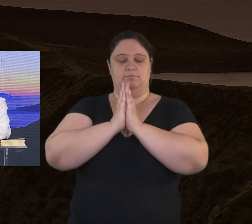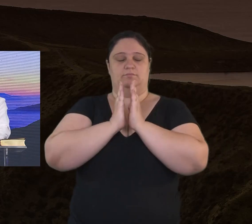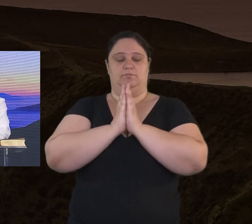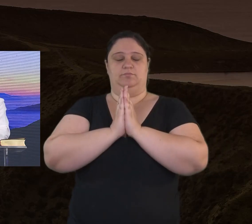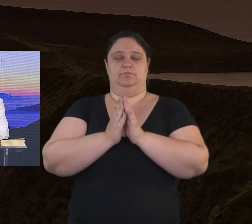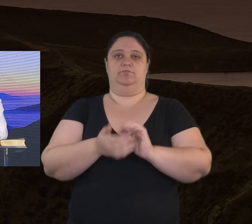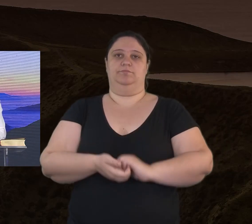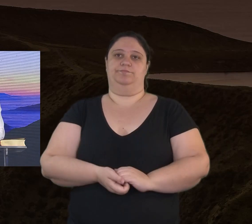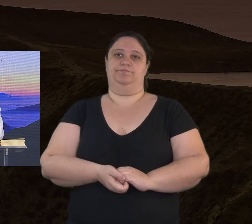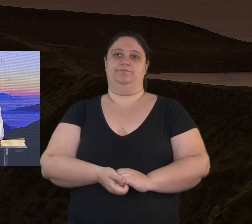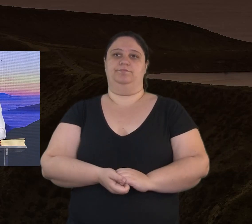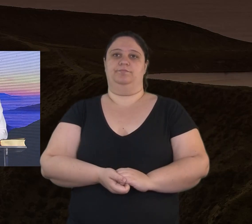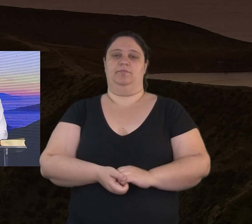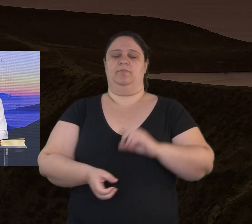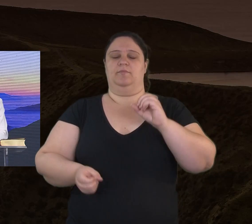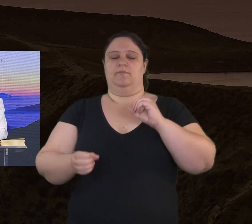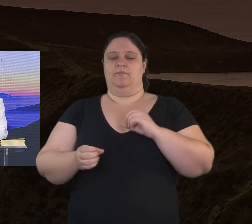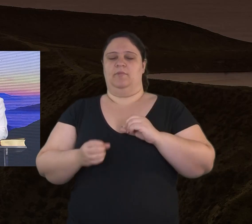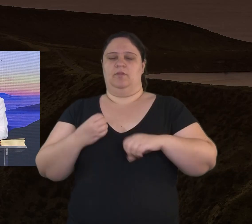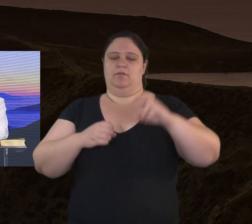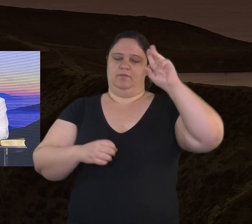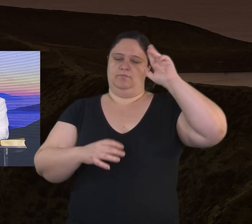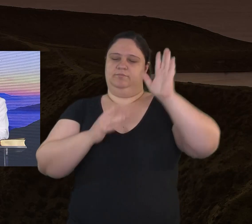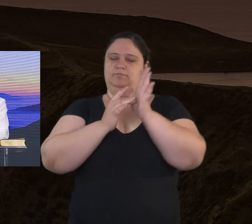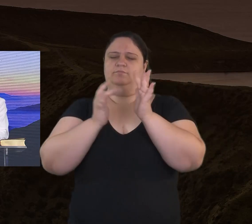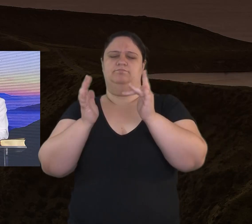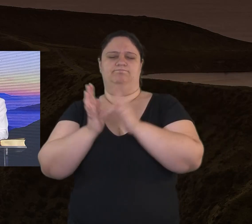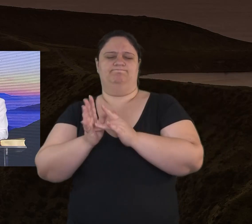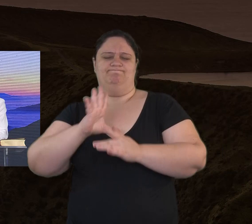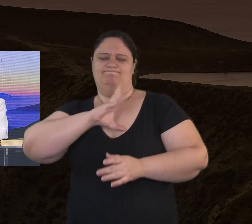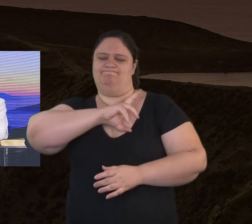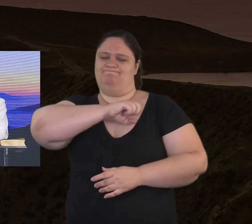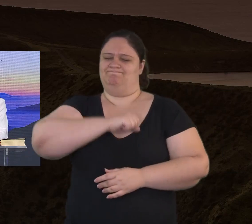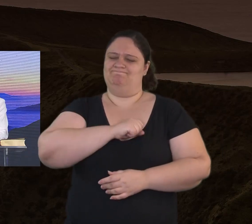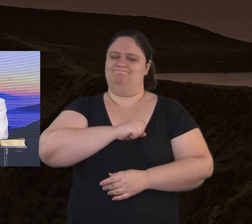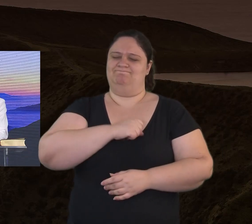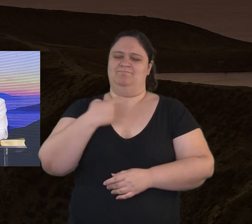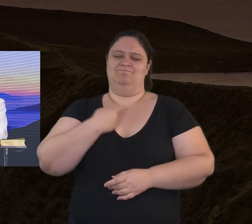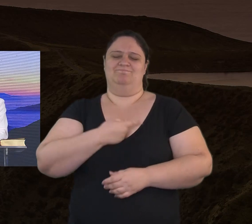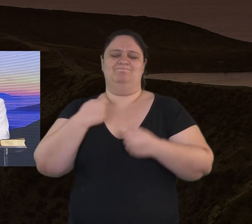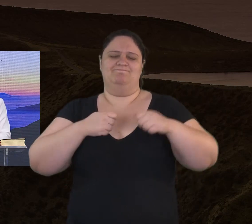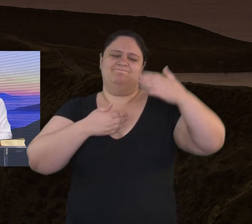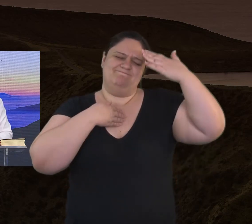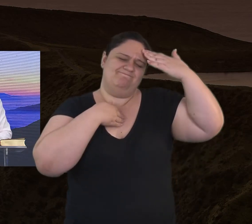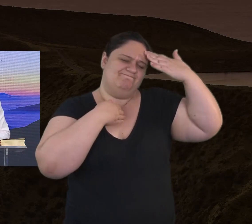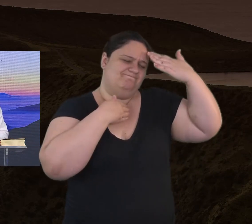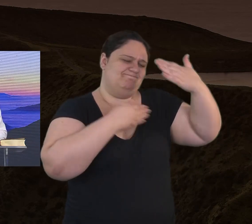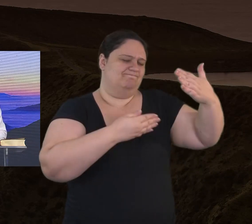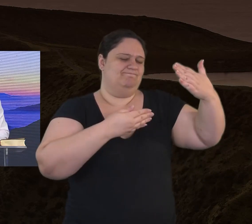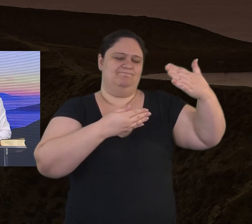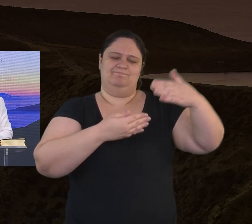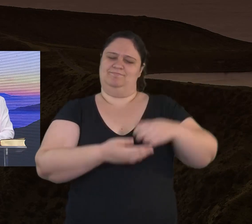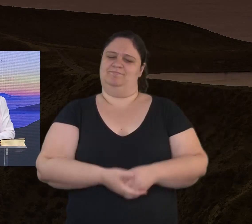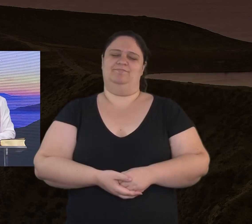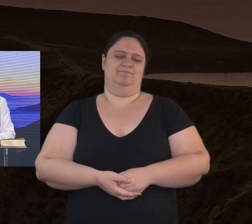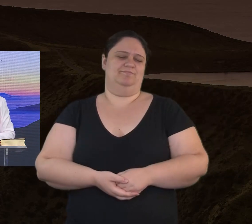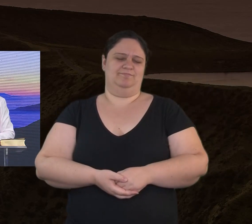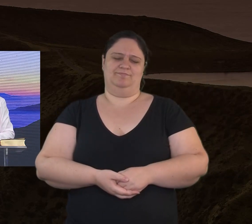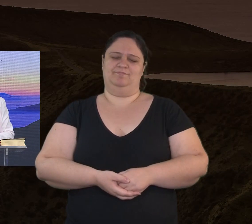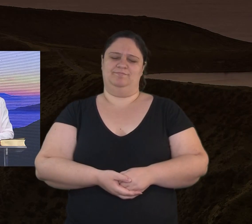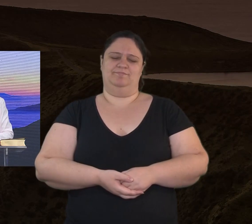para terminar. Ó, querido Senhor Jesus, nós só podemos te agradecer.